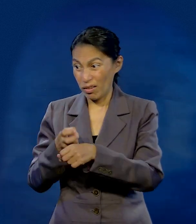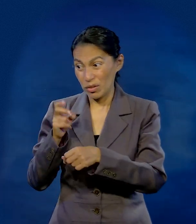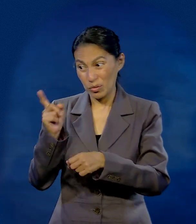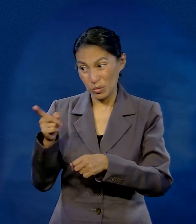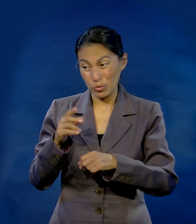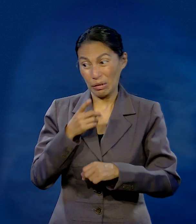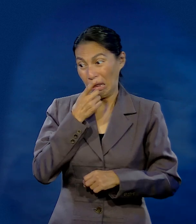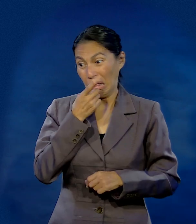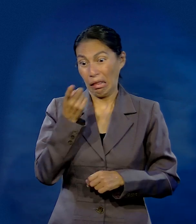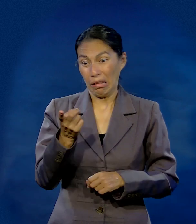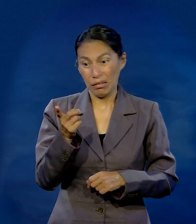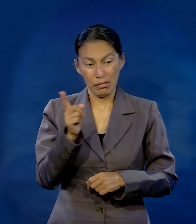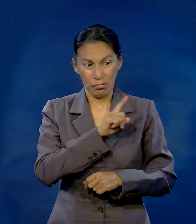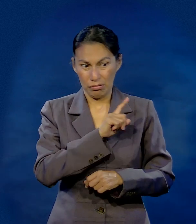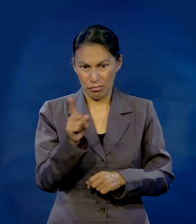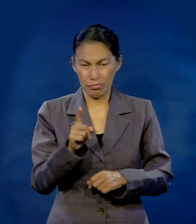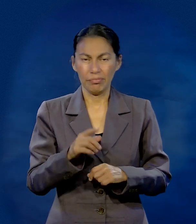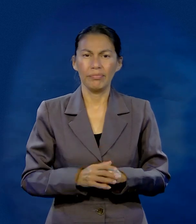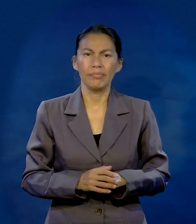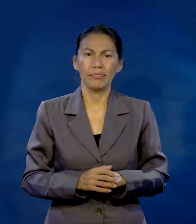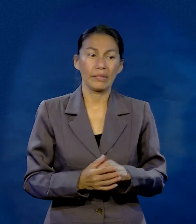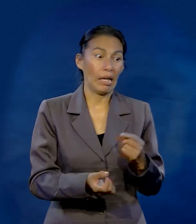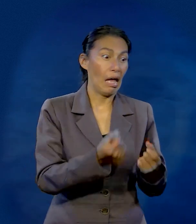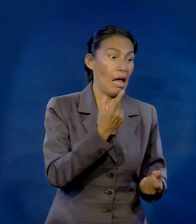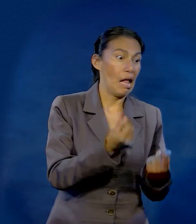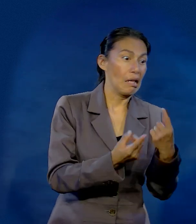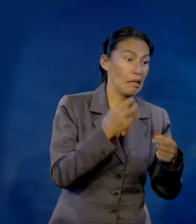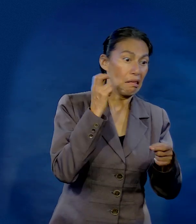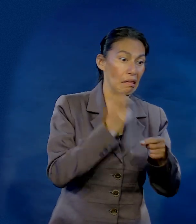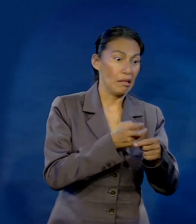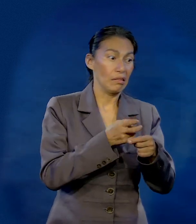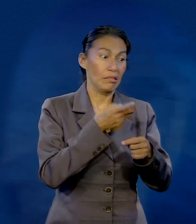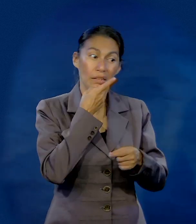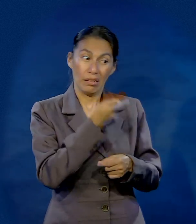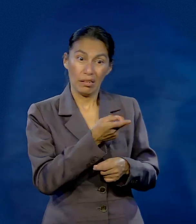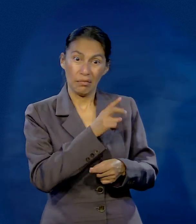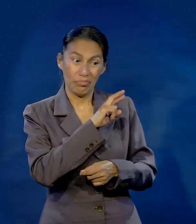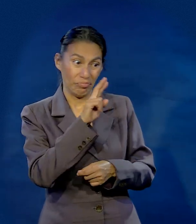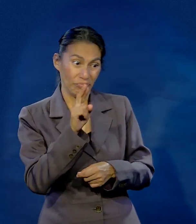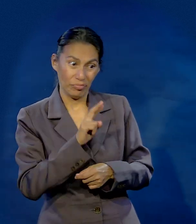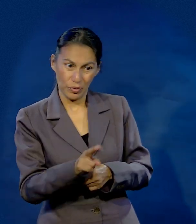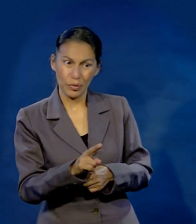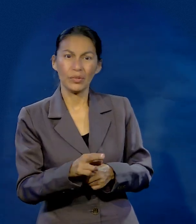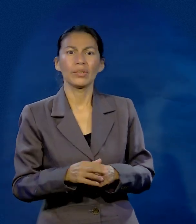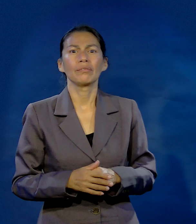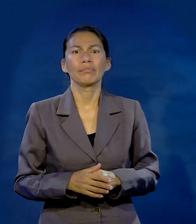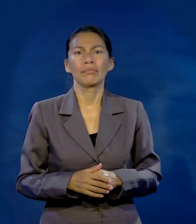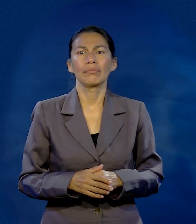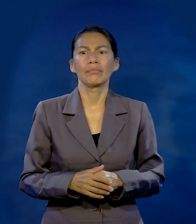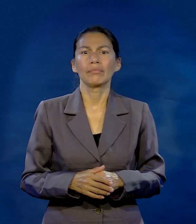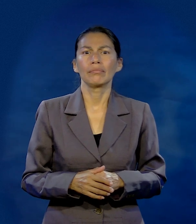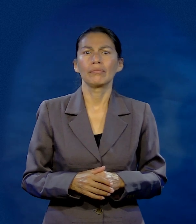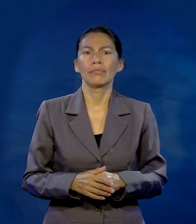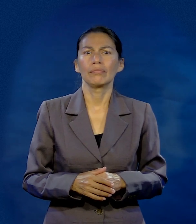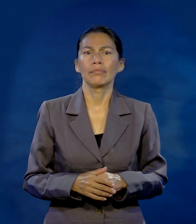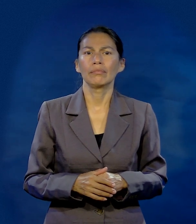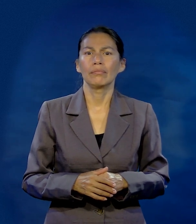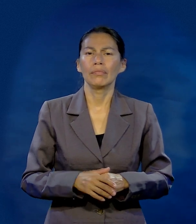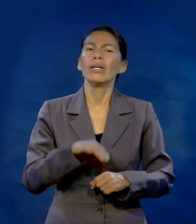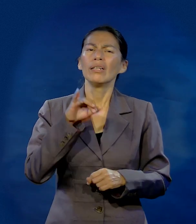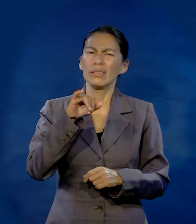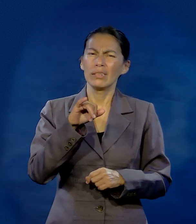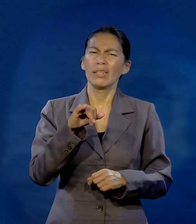peligrosa a ver Dile al de al lado que nunca te digan necio dile así al de al lado que nunca te digan necio